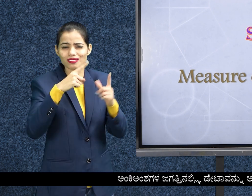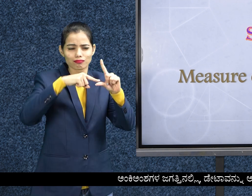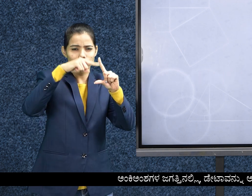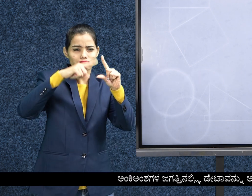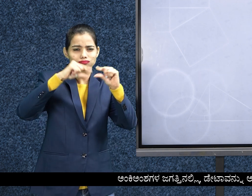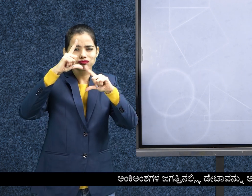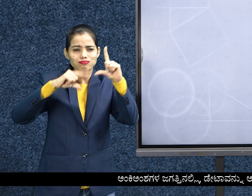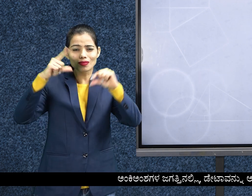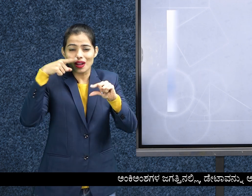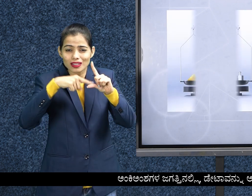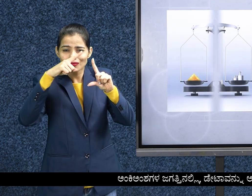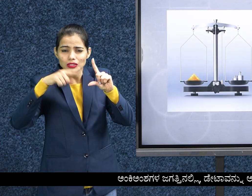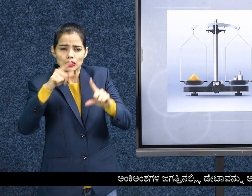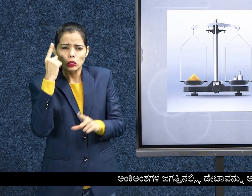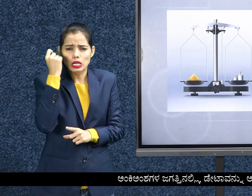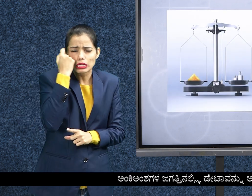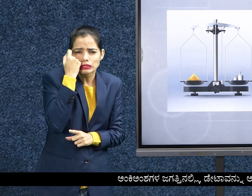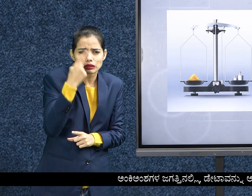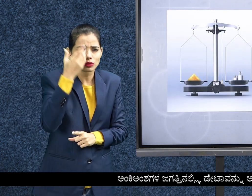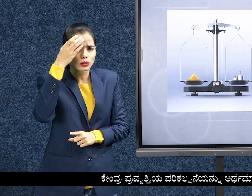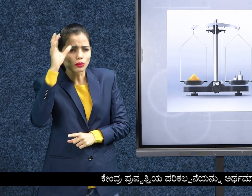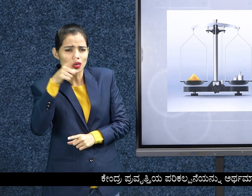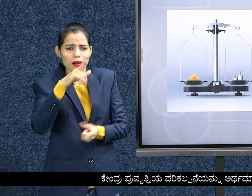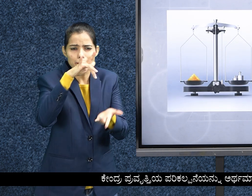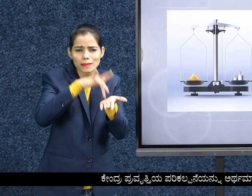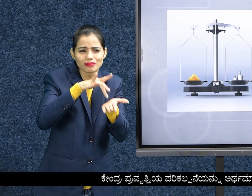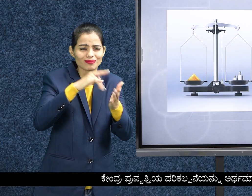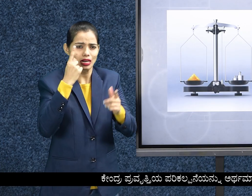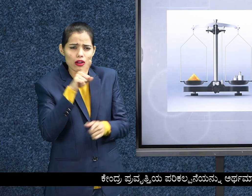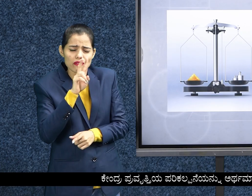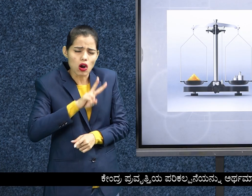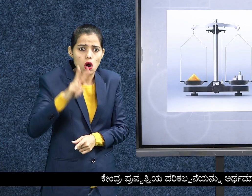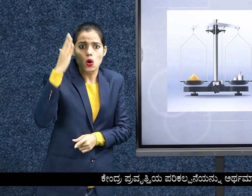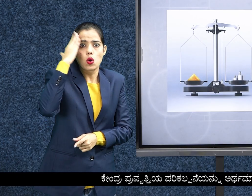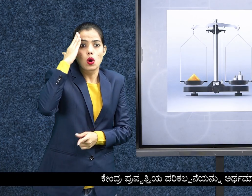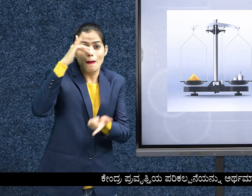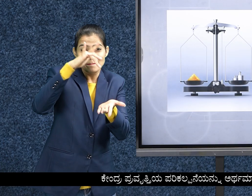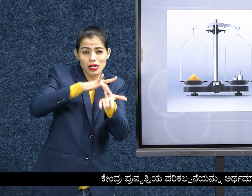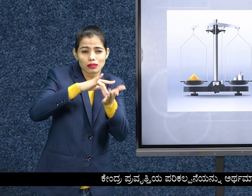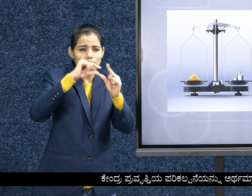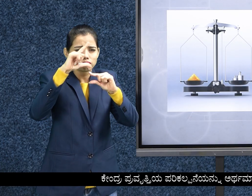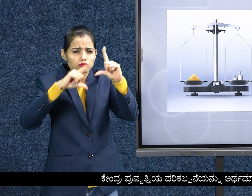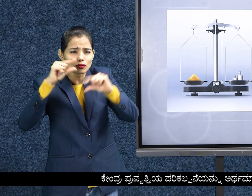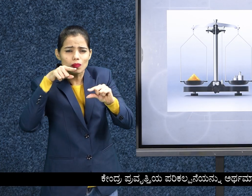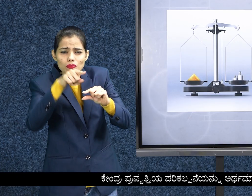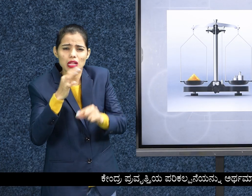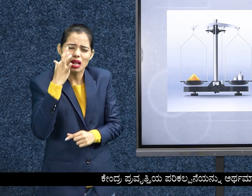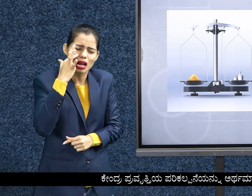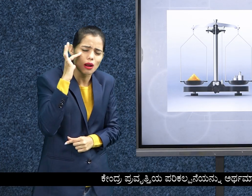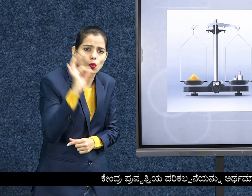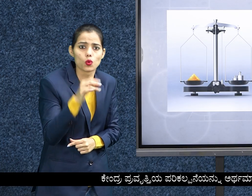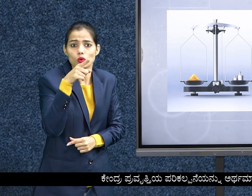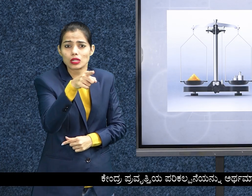ಅಂಕಿಅಂಶಗಳ ಜಗತ್ತಿನಲ್ಲಿ ಡೇಟಾವನ್ನ ಅರ್ಥೈಸಲು ಮತ್ತು ವಿಶ್ಲೇಷಿಸಲು ಕೇಂದ್ರ ಪ್ರವೃತ್ತಿಯ ಪರಿಕಲ್ಪನೆಯನ್ನ ಅರ್ಥ ಮಾಡಿಕೊಳ್ಳುವುದು